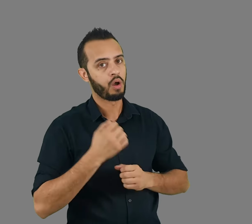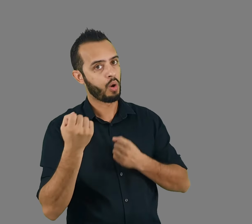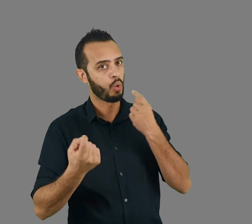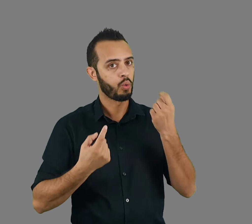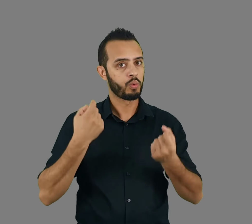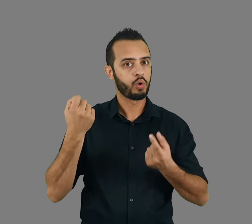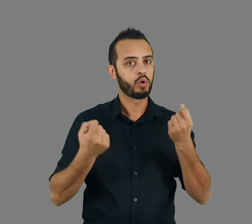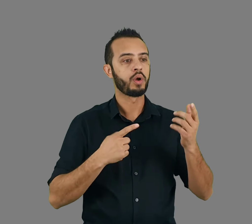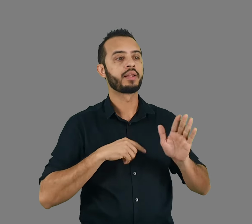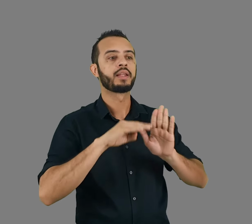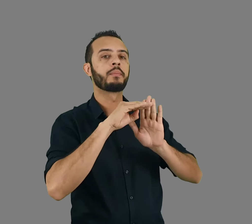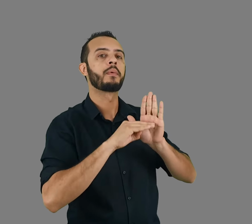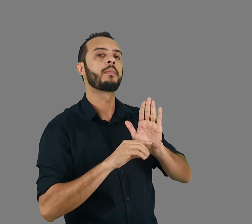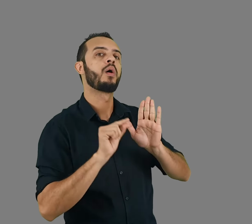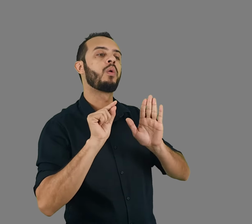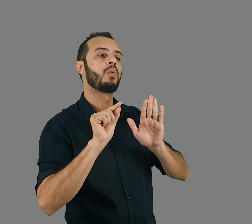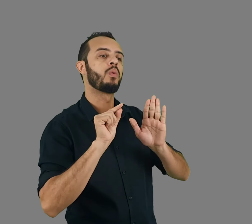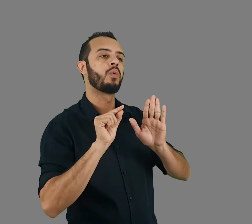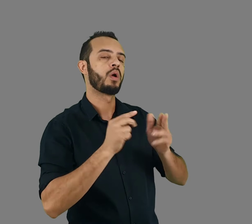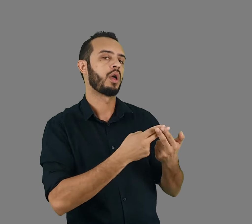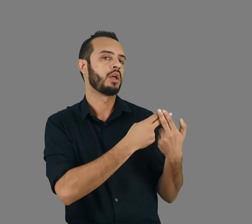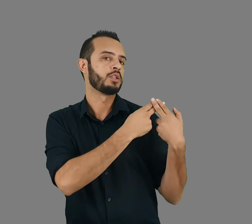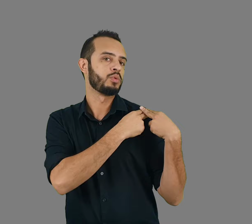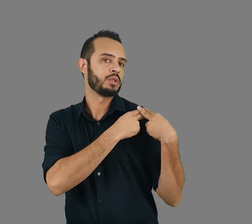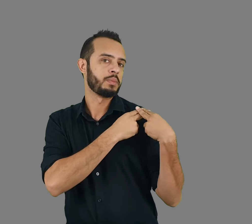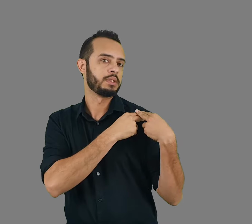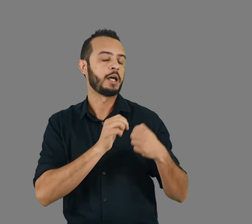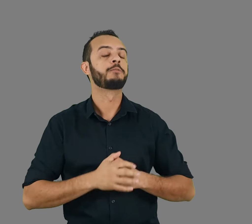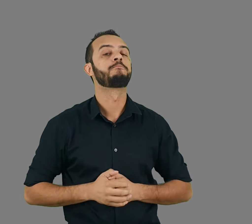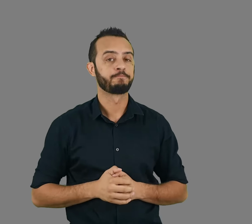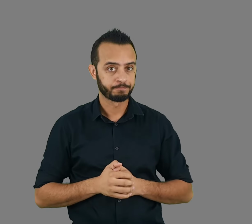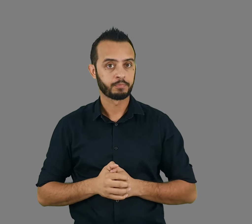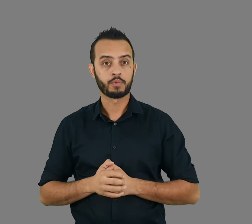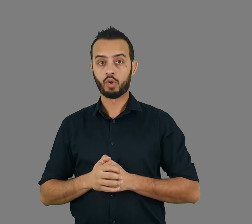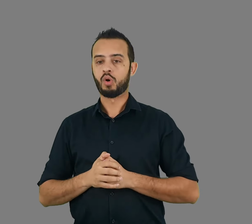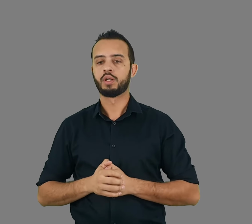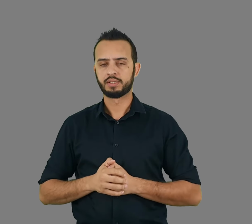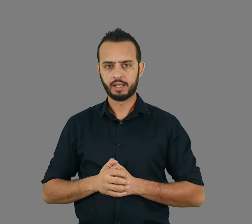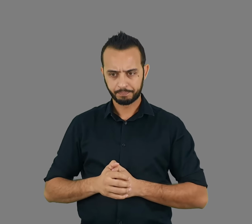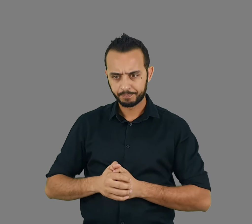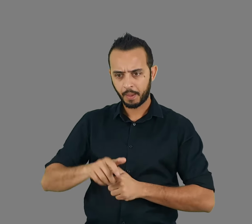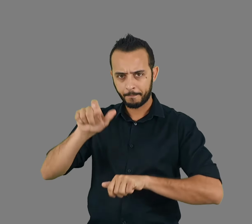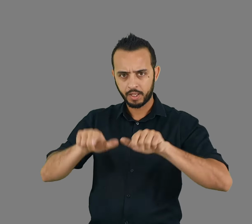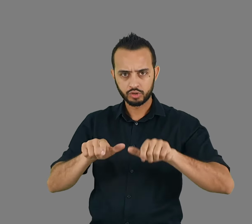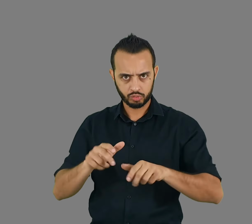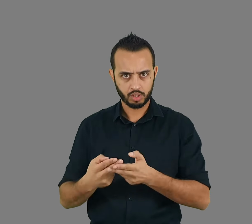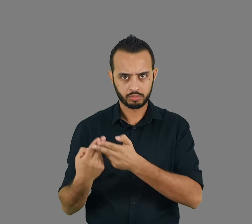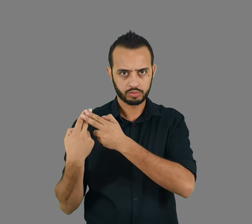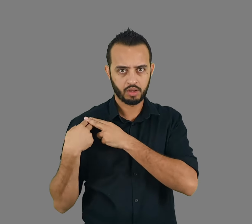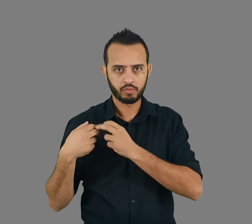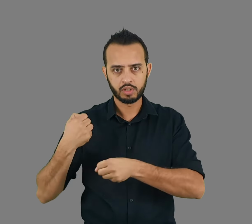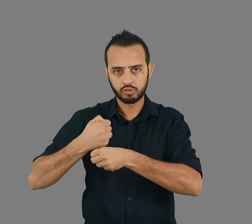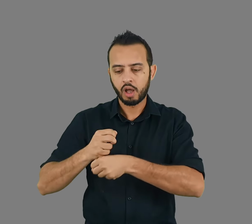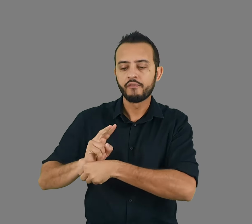seguintes prerrogativas: 1. Fiscalizar os membros da Asucamp na consecução de seus